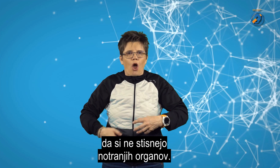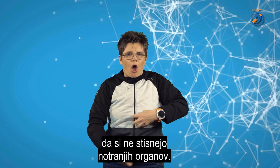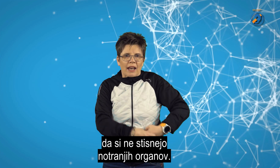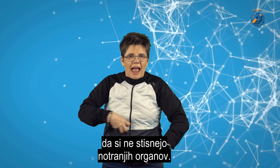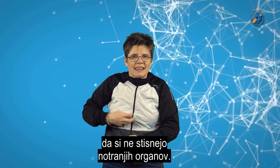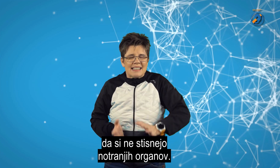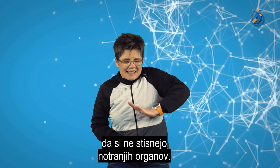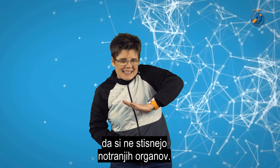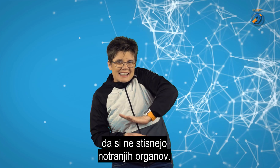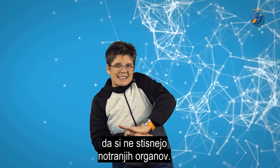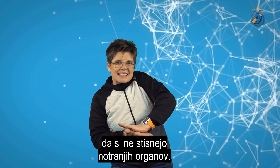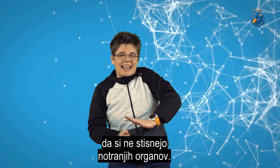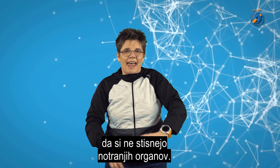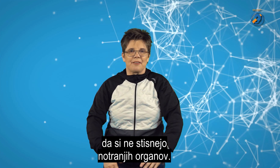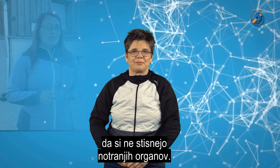organov.